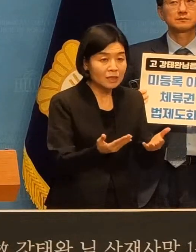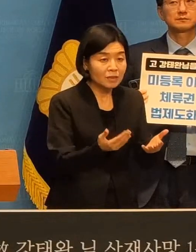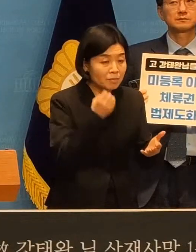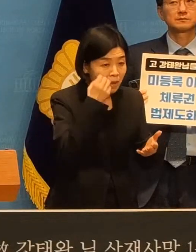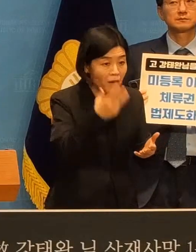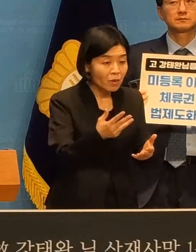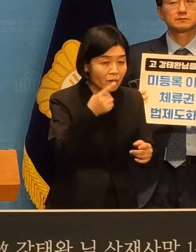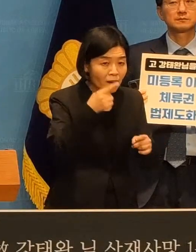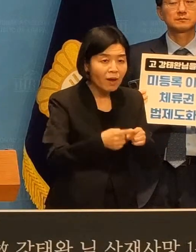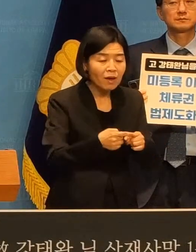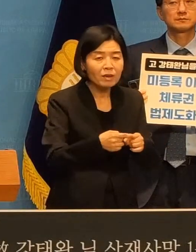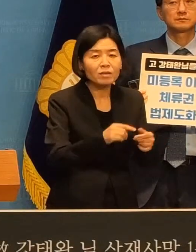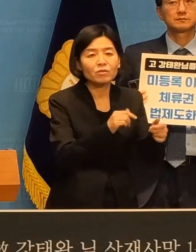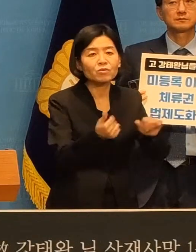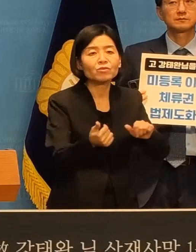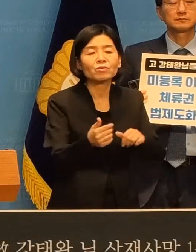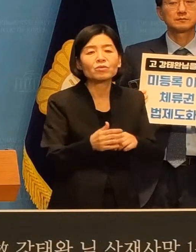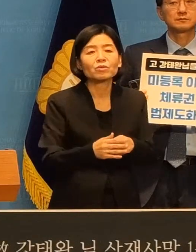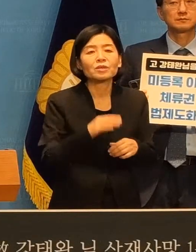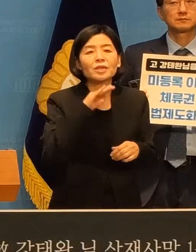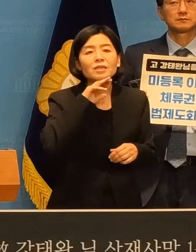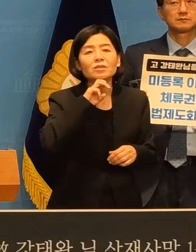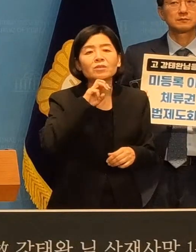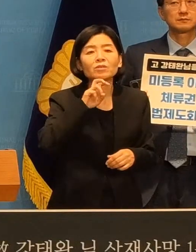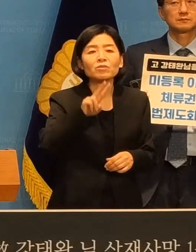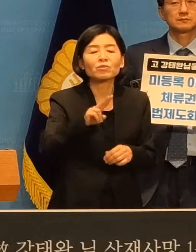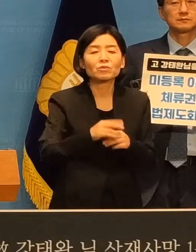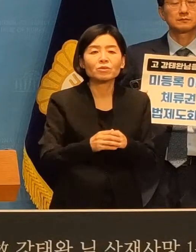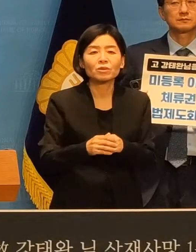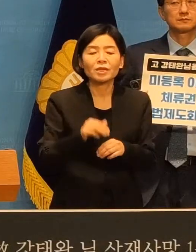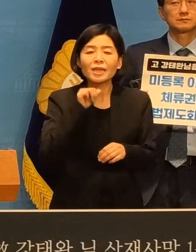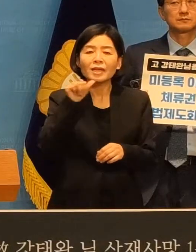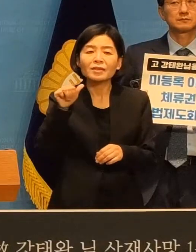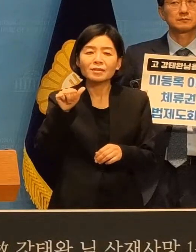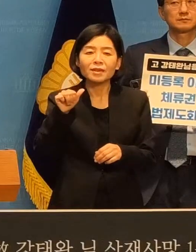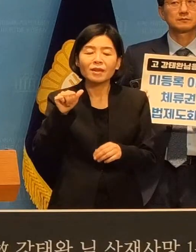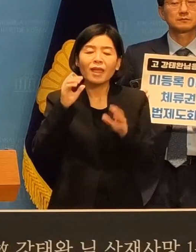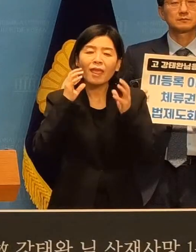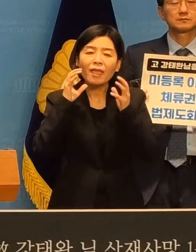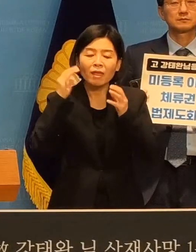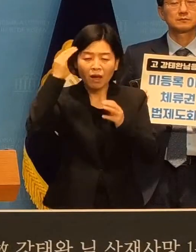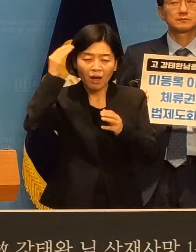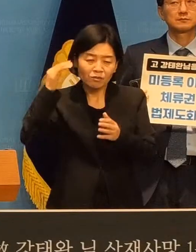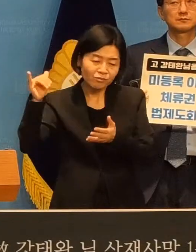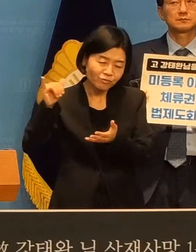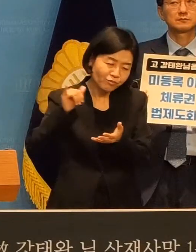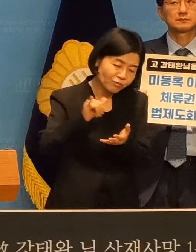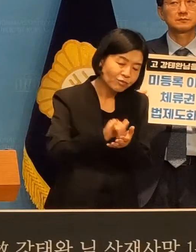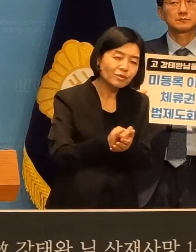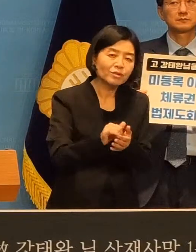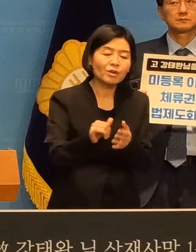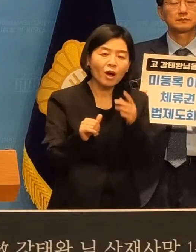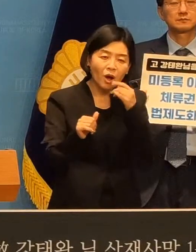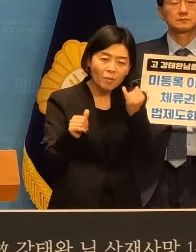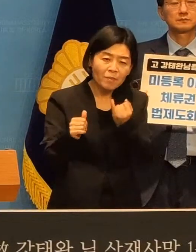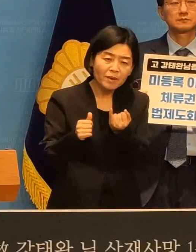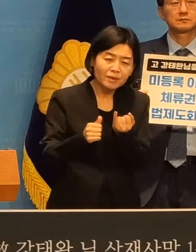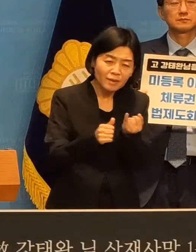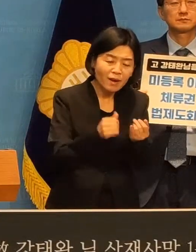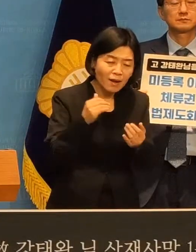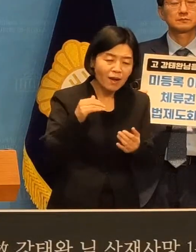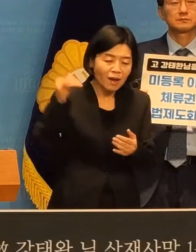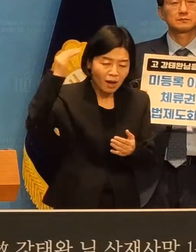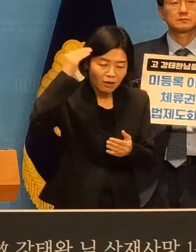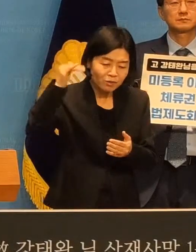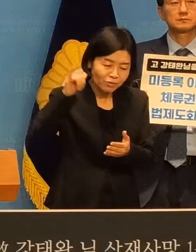32이었다. 5살 어린 나이에 어머니와 함께 한국 땅을 밟아 길고 험난한 여정을 거쳐 정착을